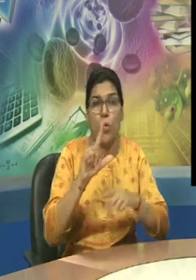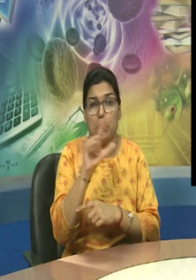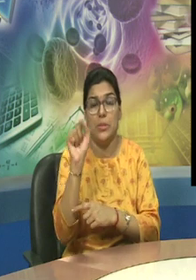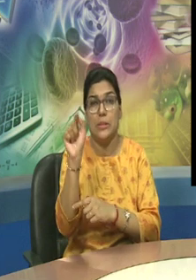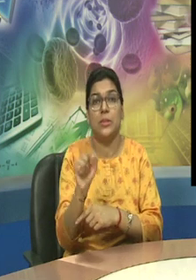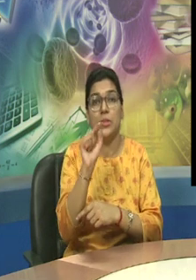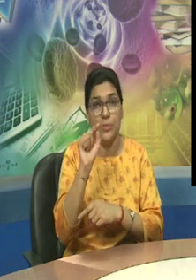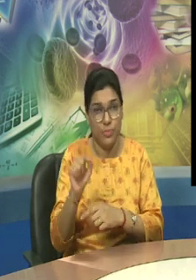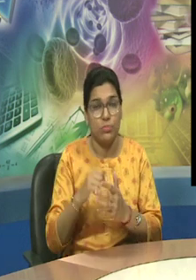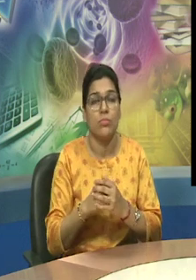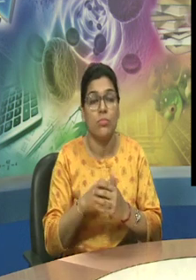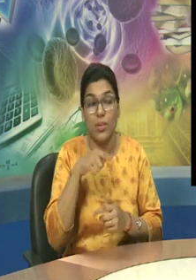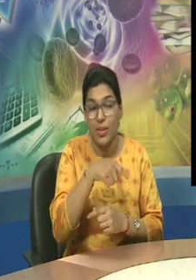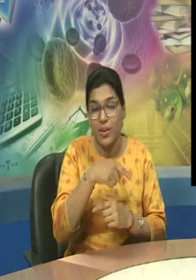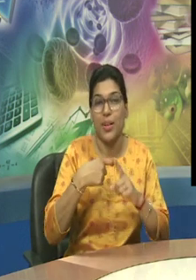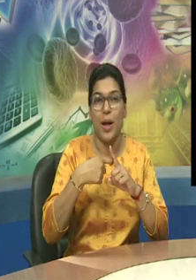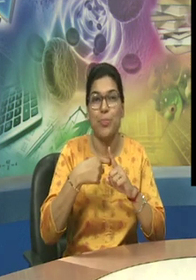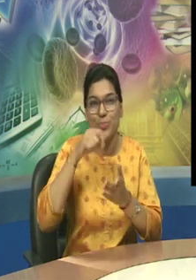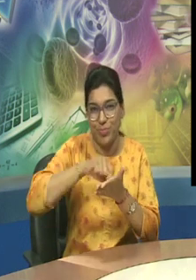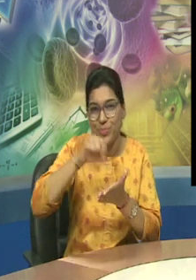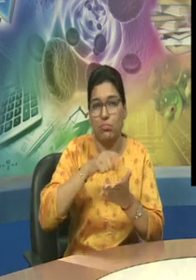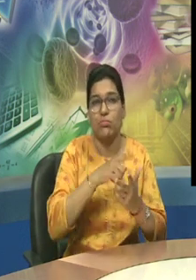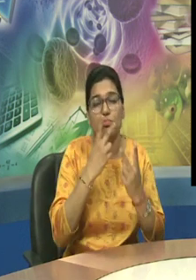लाल शब्द में प्रेम की